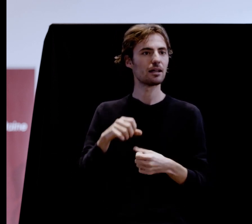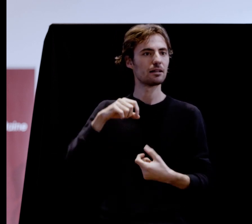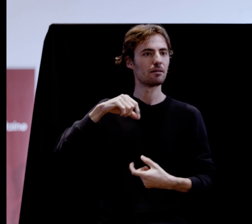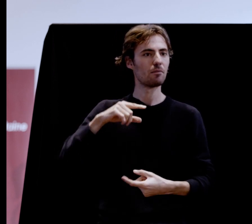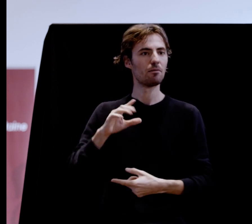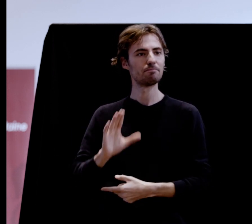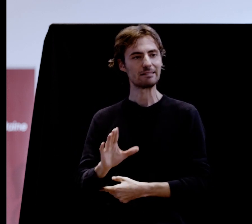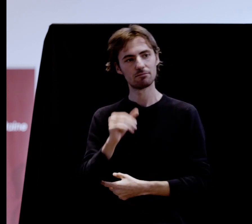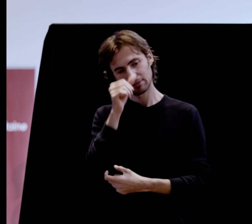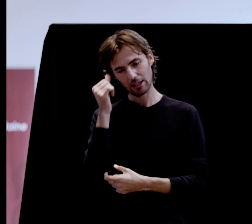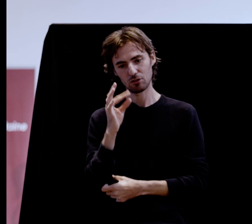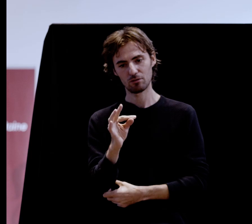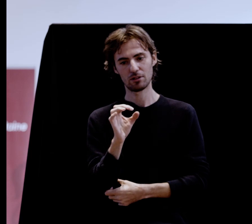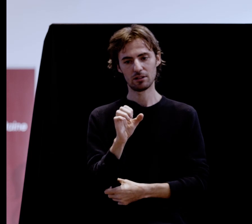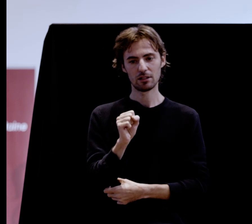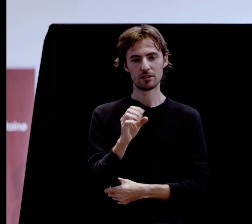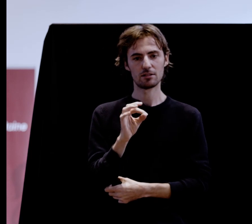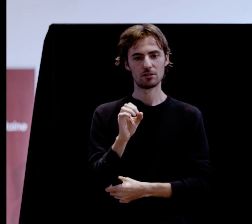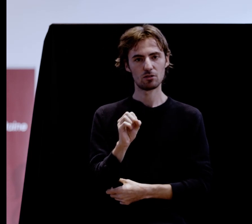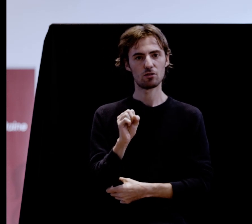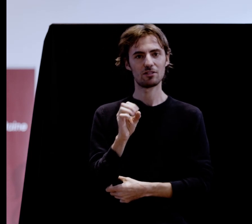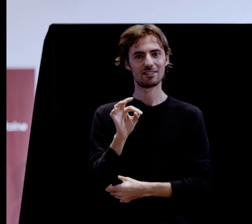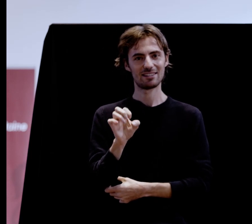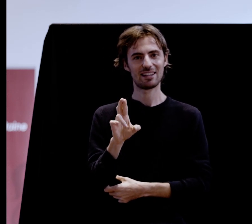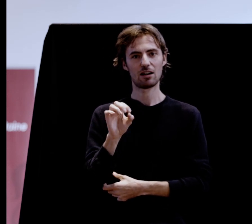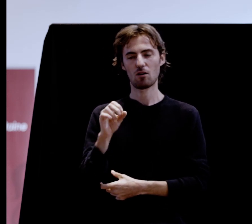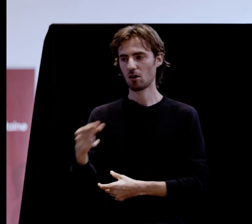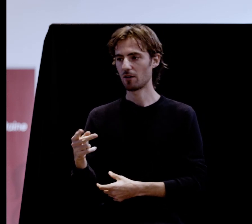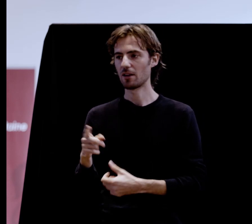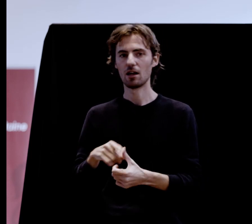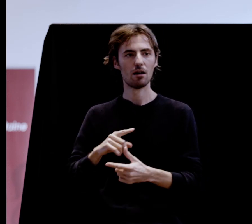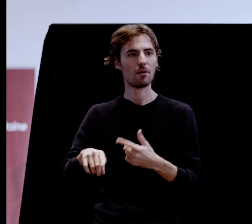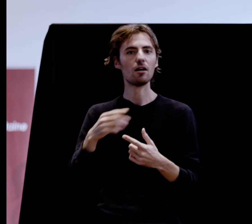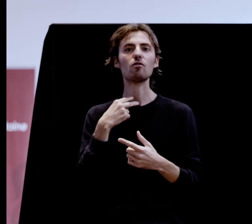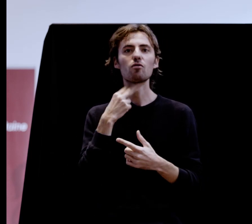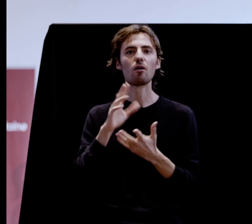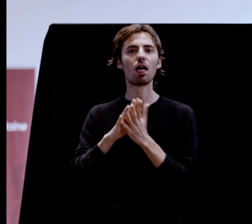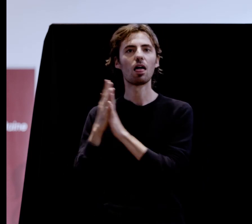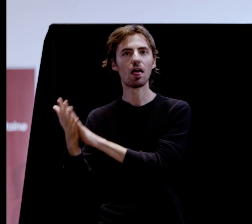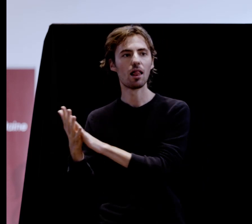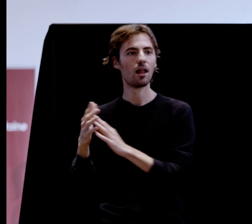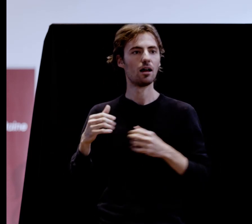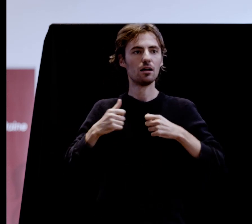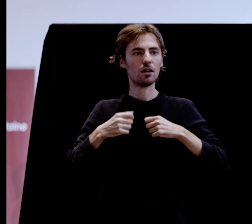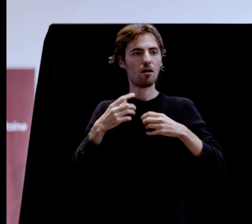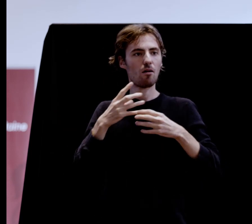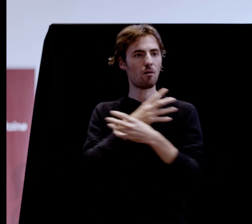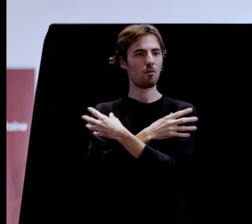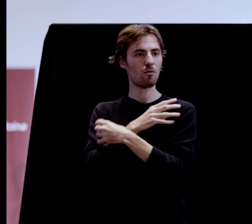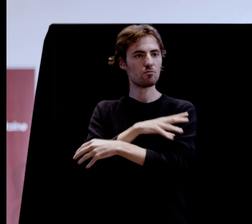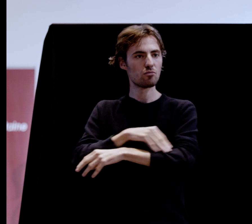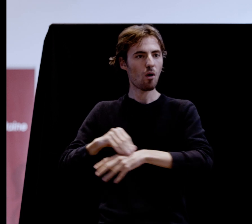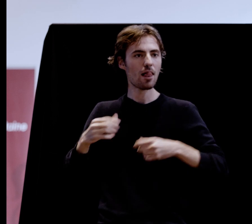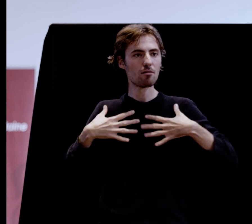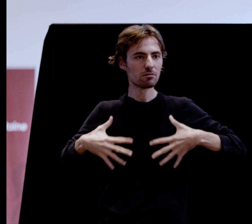et apparaît les poils, pubis, axillaires, la modification de la voix et en dernier, la moustache et